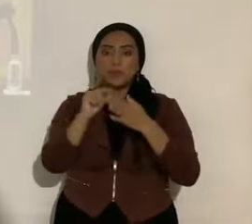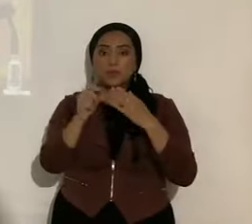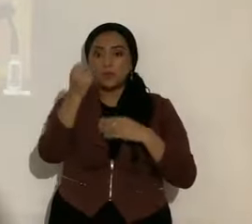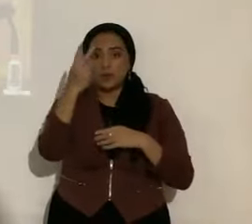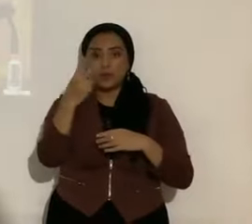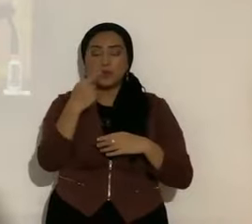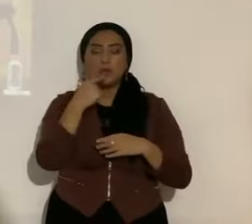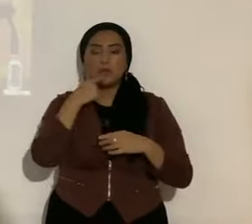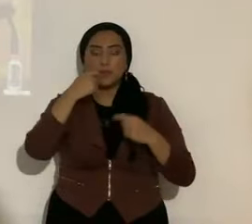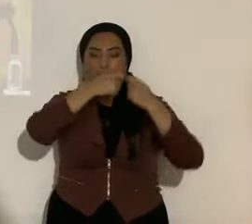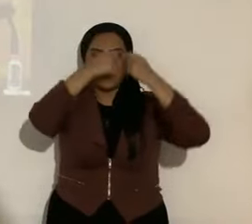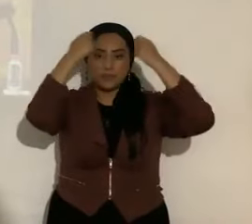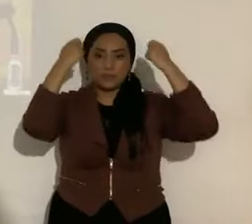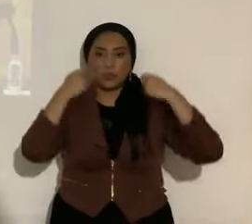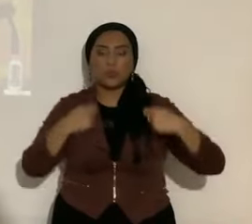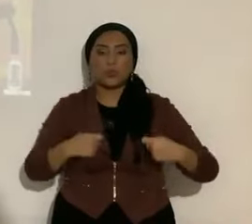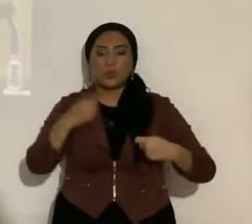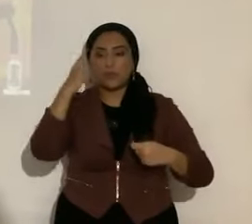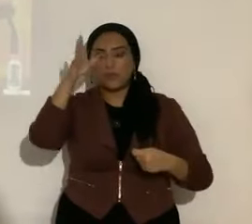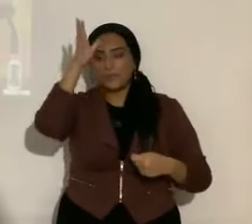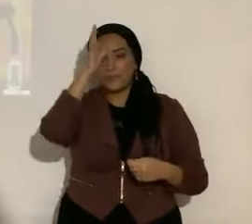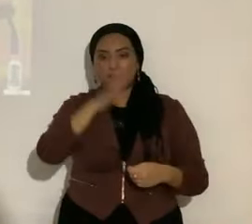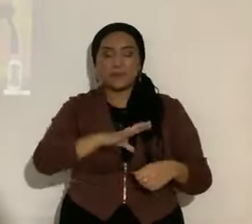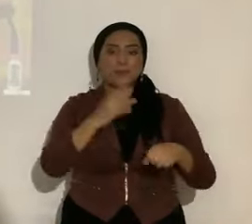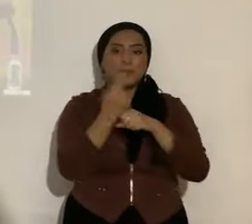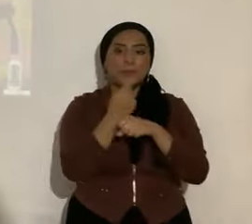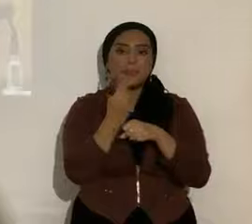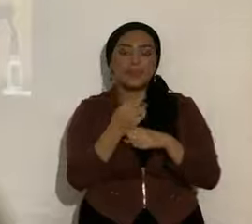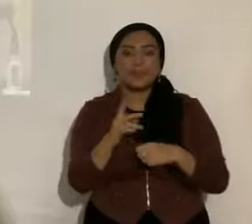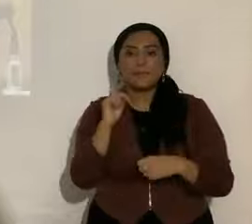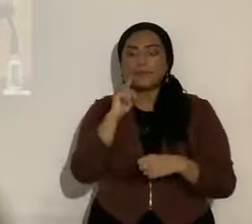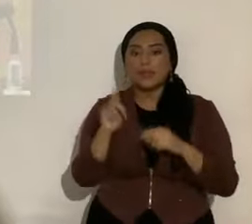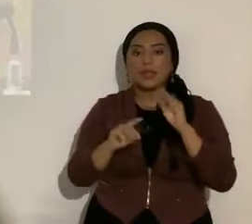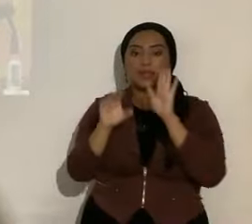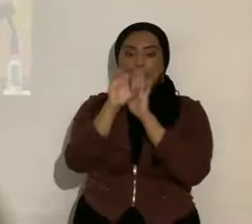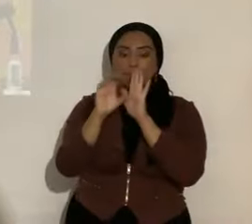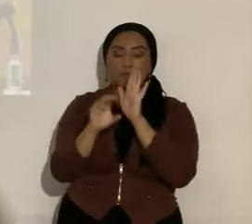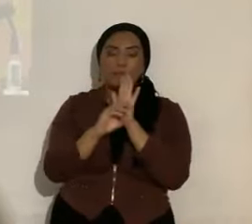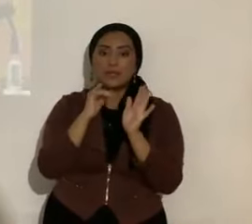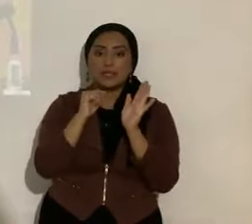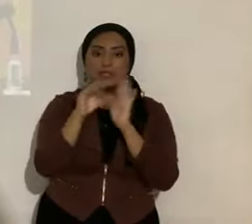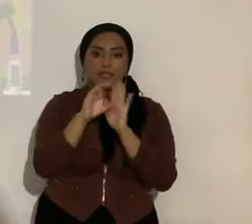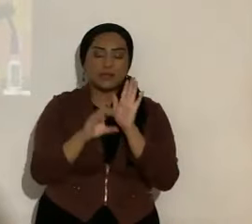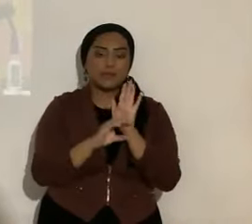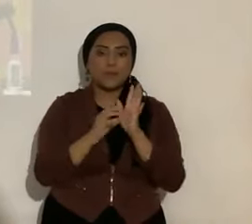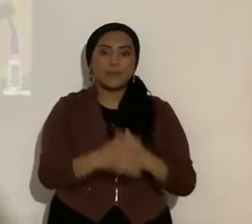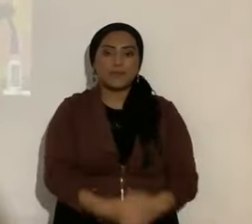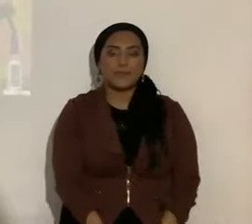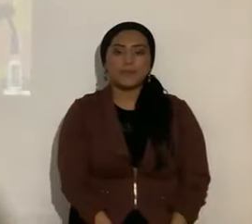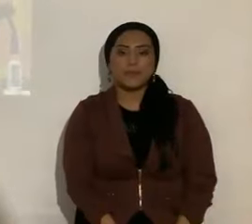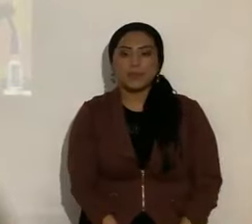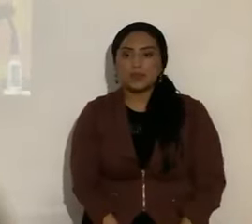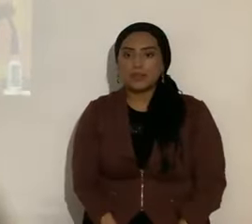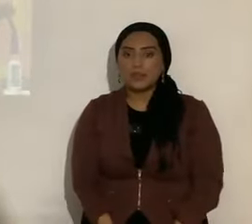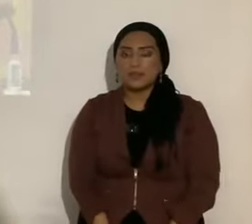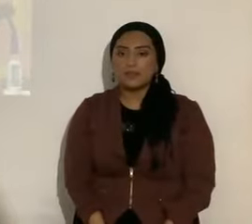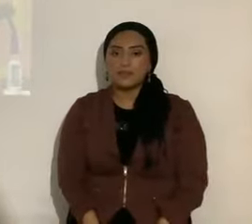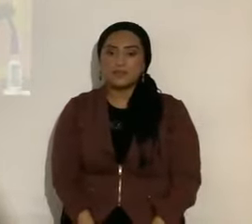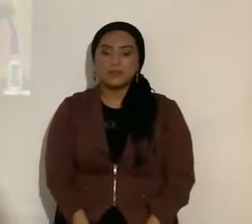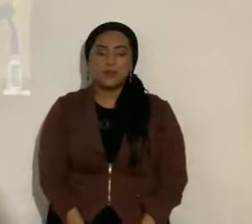dice el manto, el talit con que te cubras, ¿de acuerdo? Es una mitzvah, es un mandamiento, no es opcional, es un mandamiento,